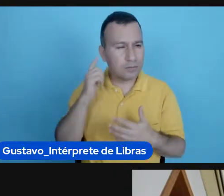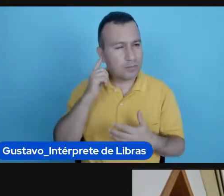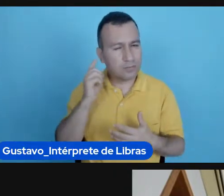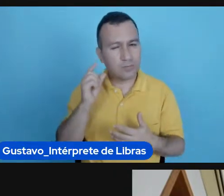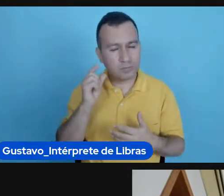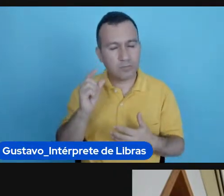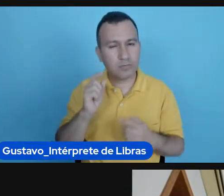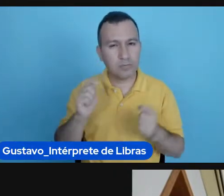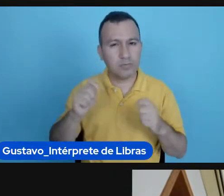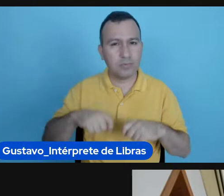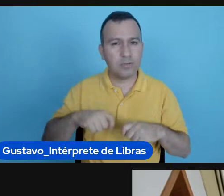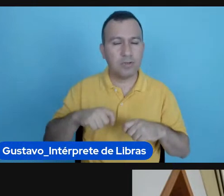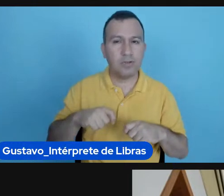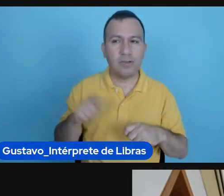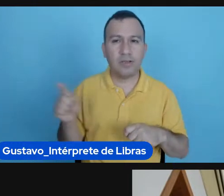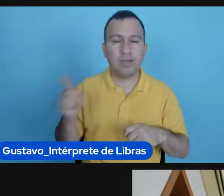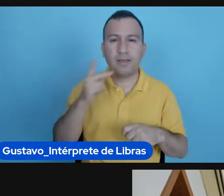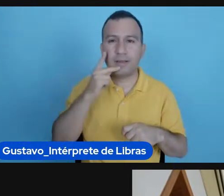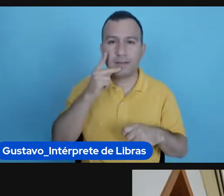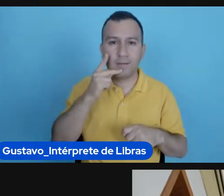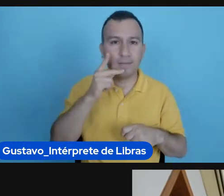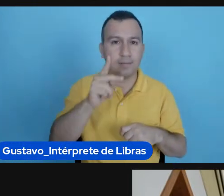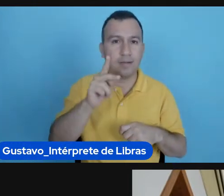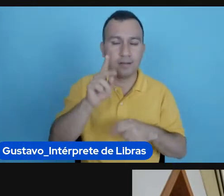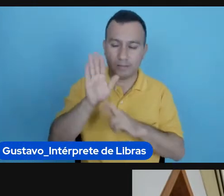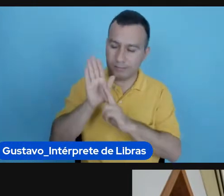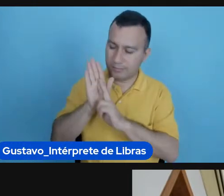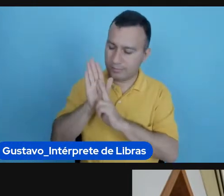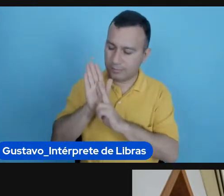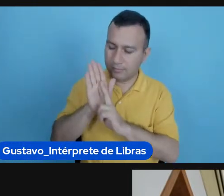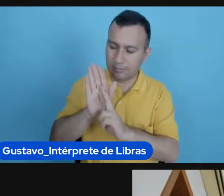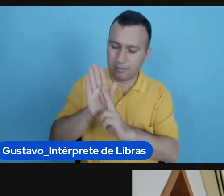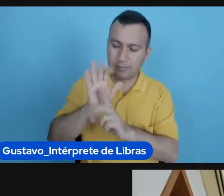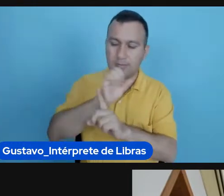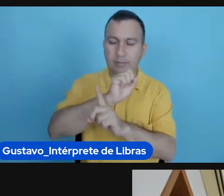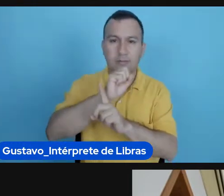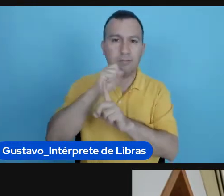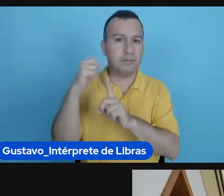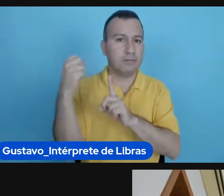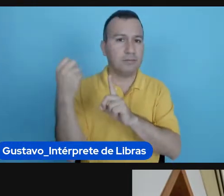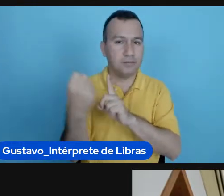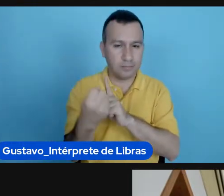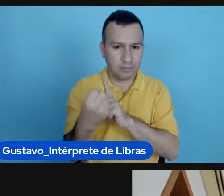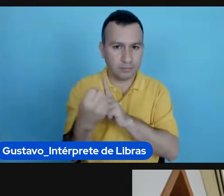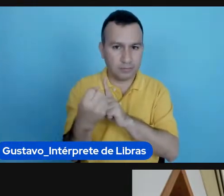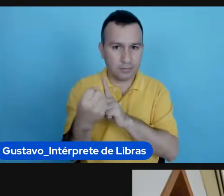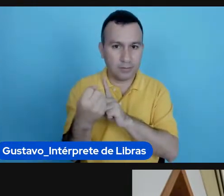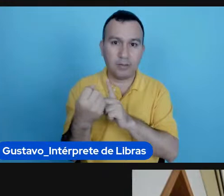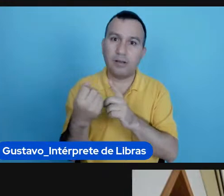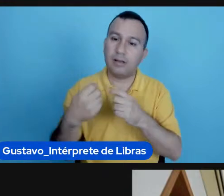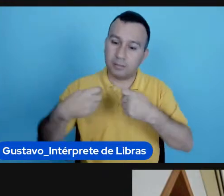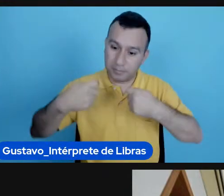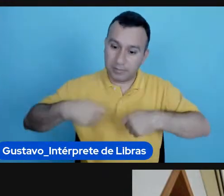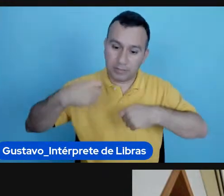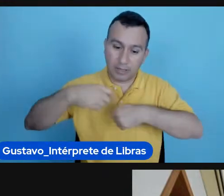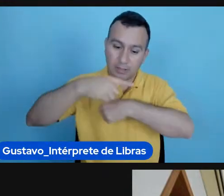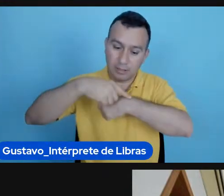é um processo que demanda tempo, não é imediato, porque está inserido